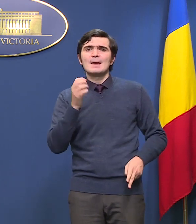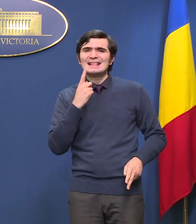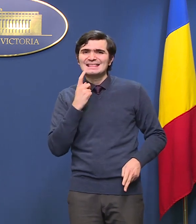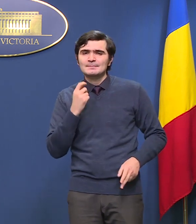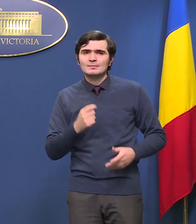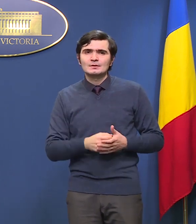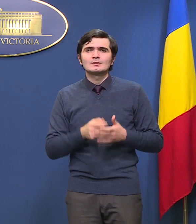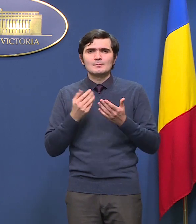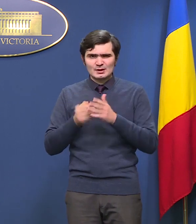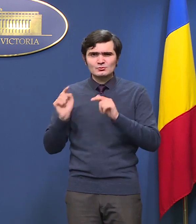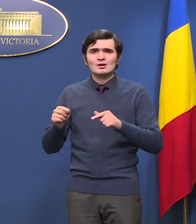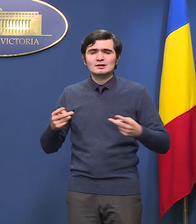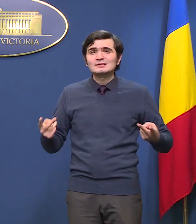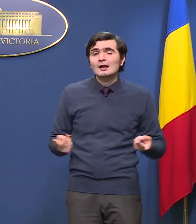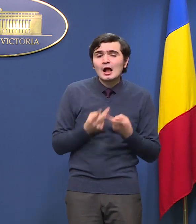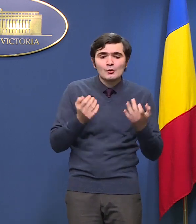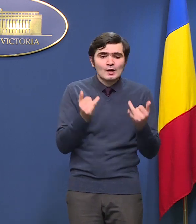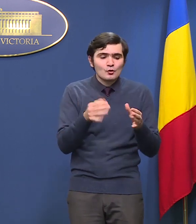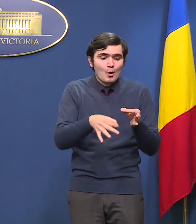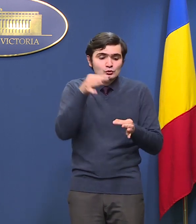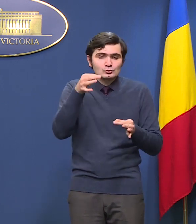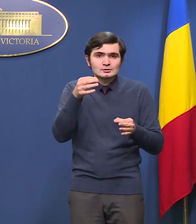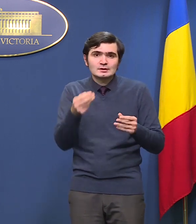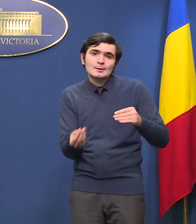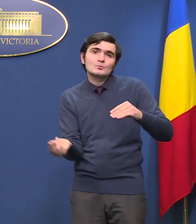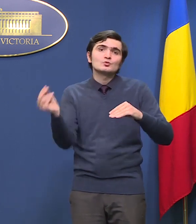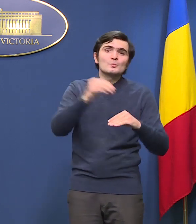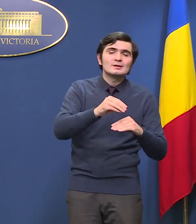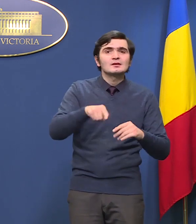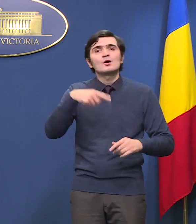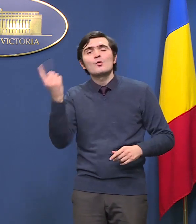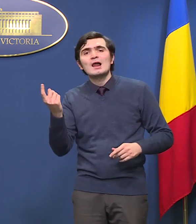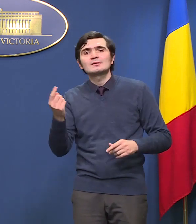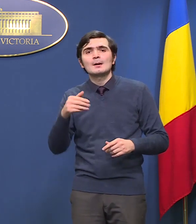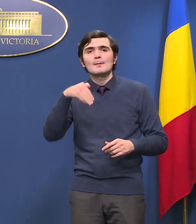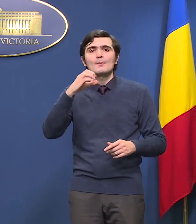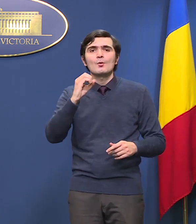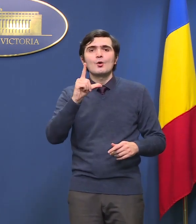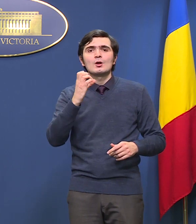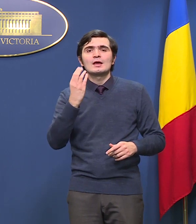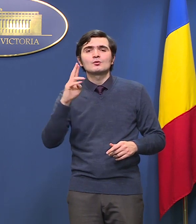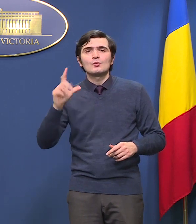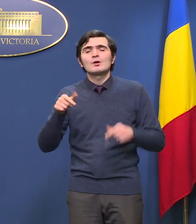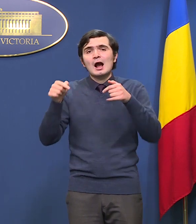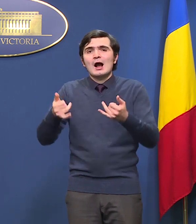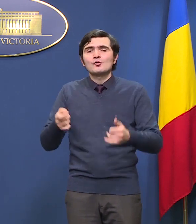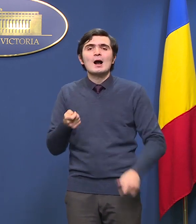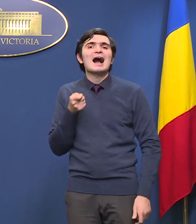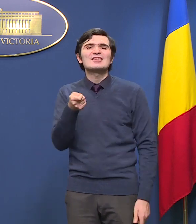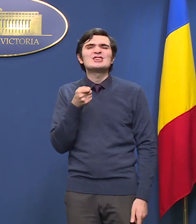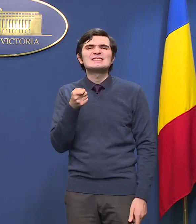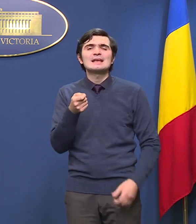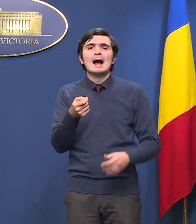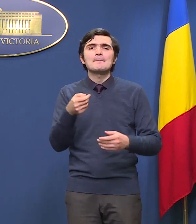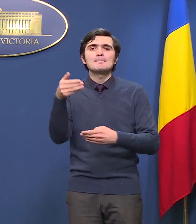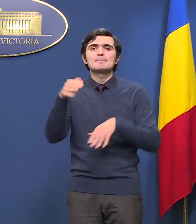o soluție de a fi suplinit cu altă moleculă. Aici Ministerul Sănătății, Agenția Medicamentul, caută toate soluțiile